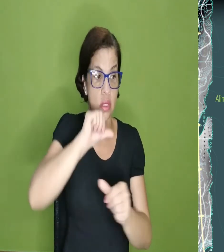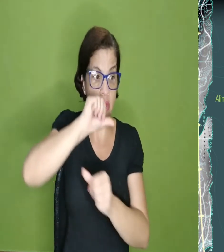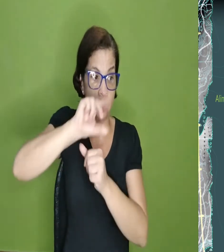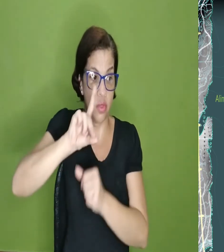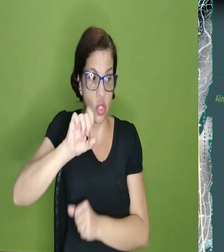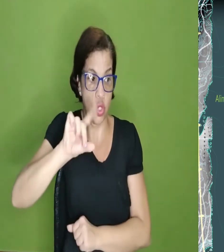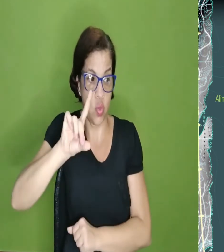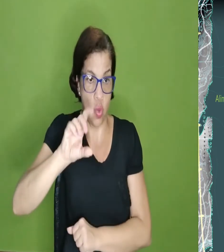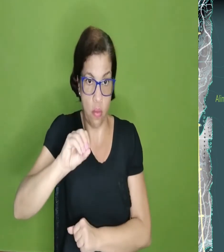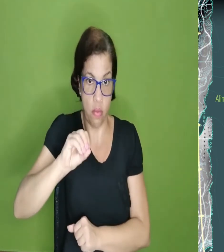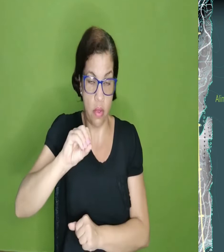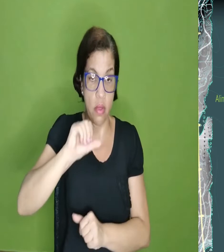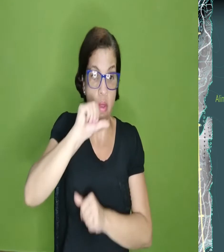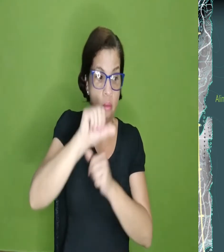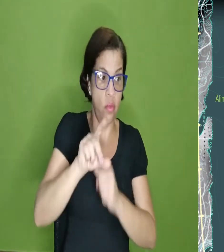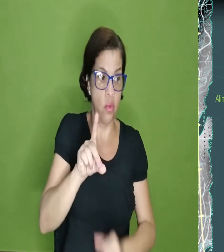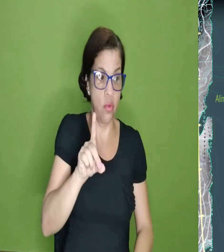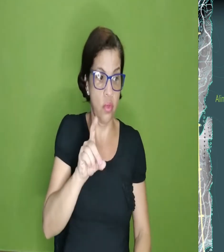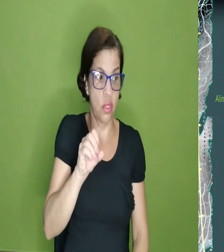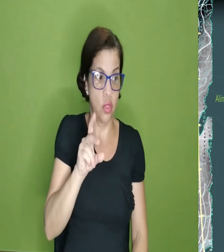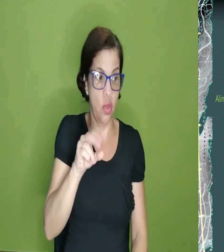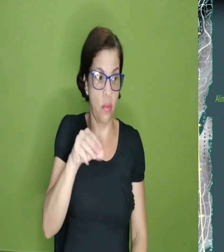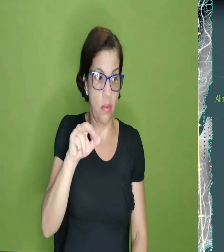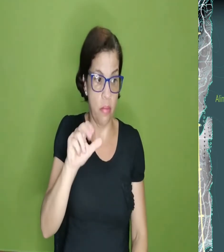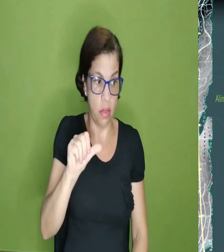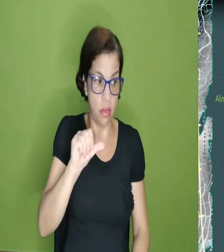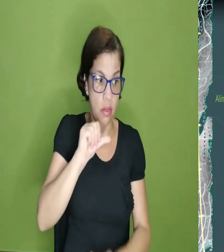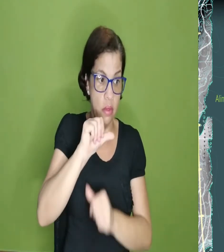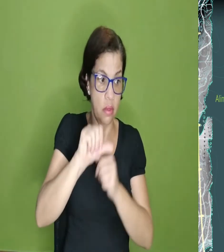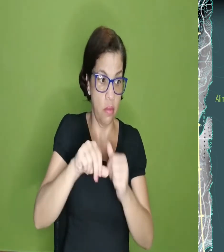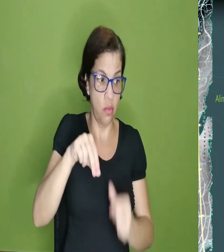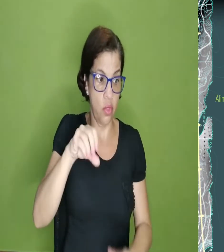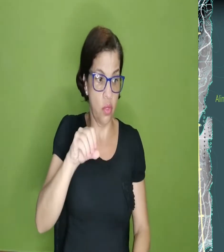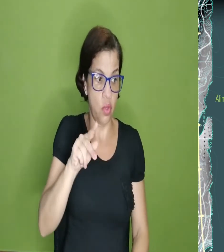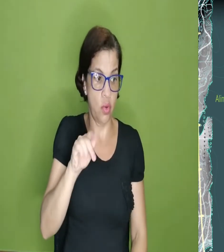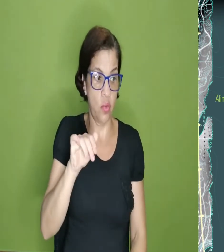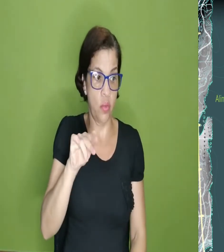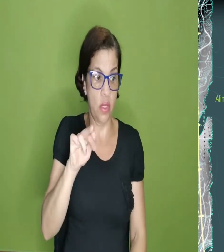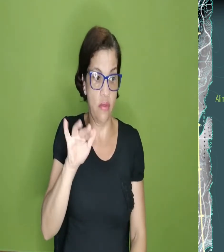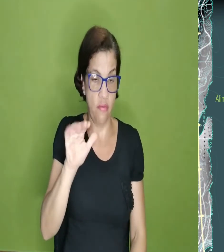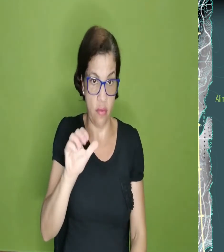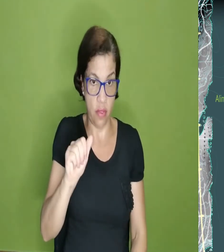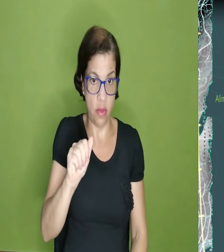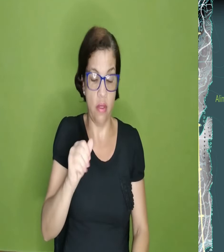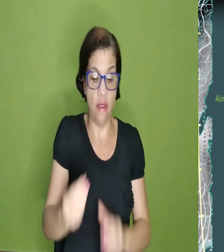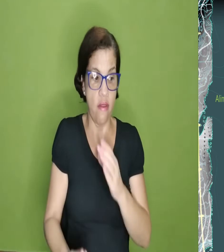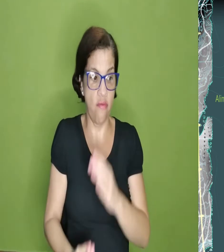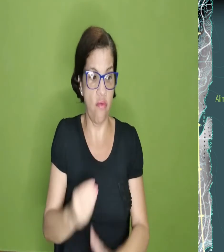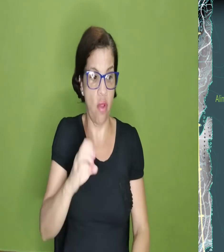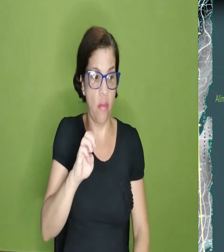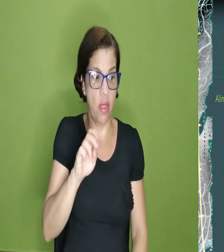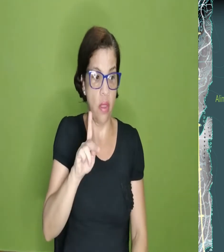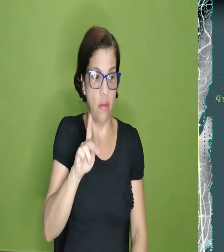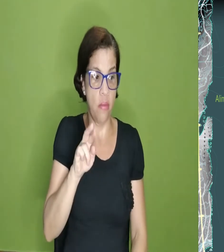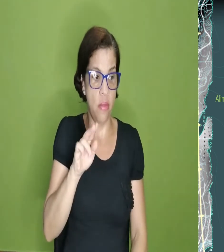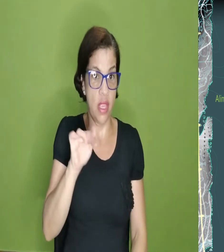a dopamina em norepinefrina, que forma epinefrina. Esse passo acontece principalmente na medula